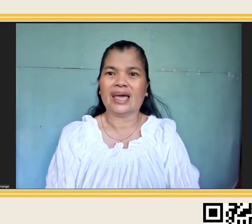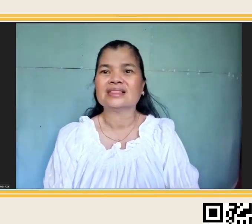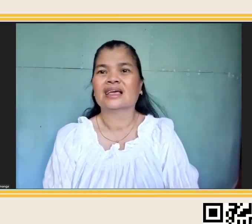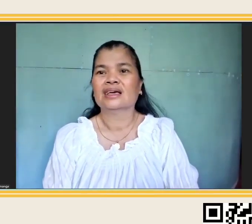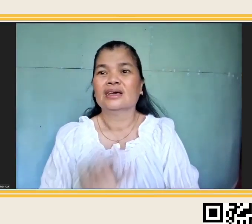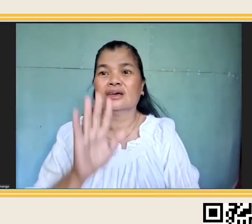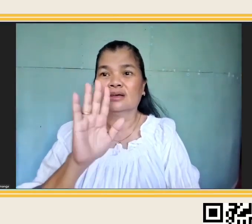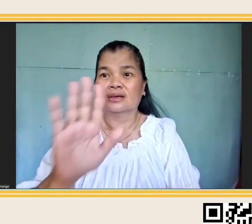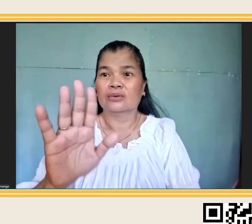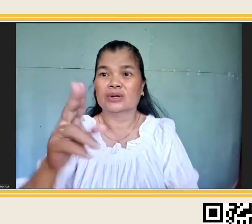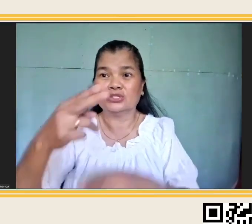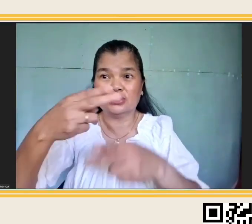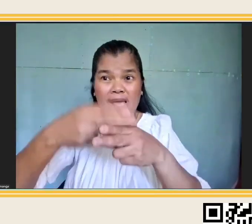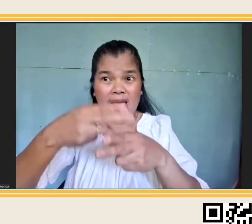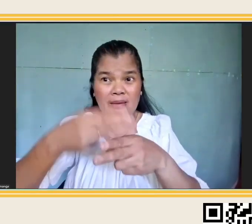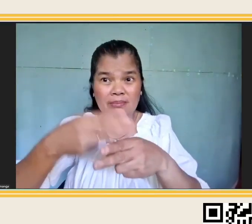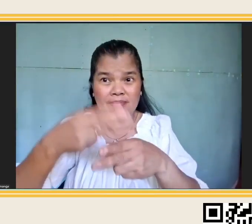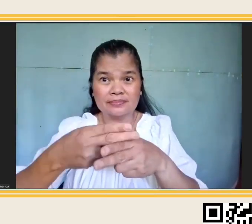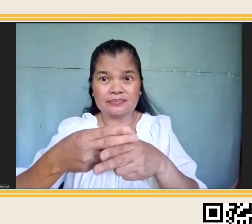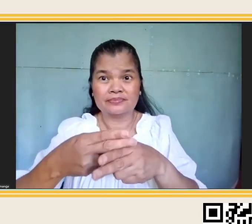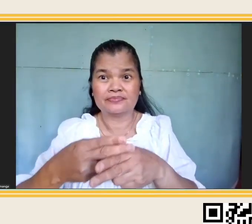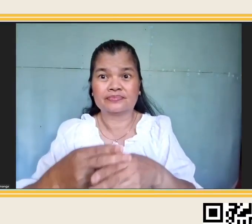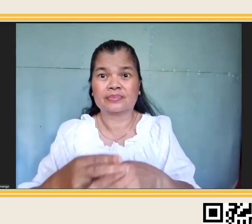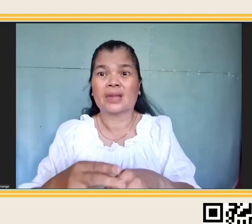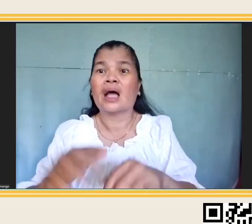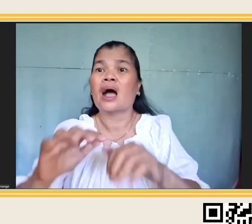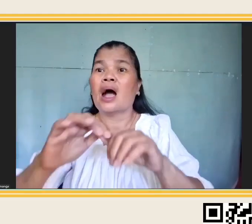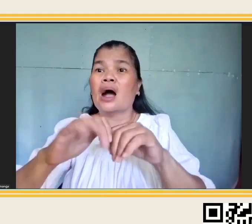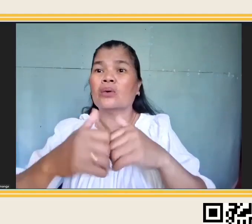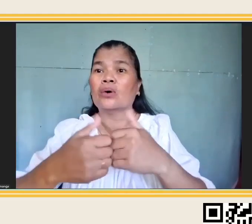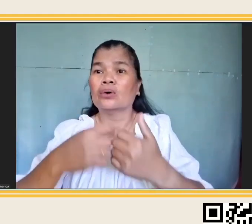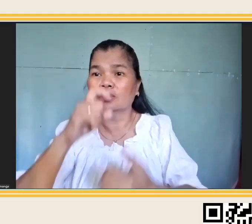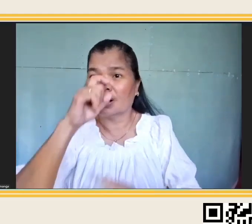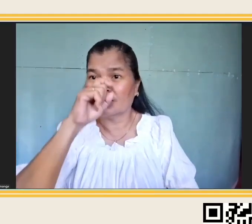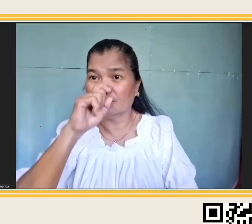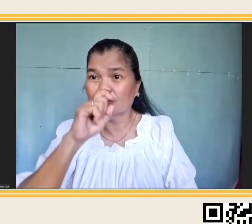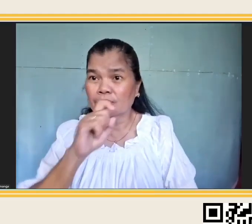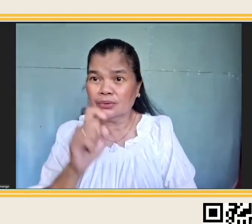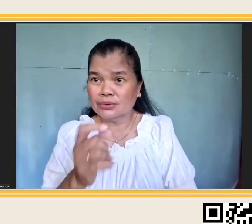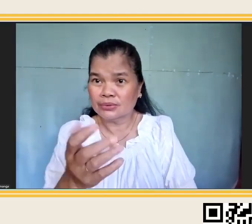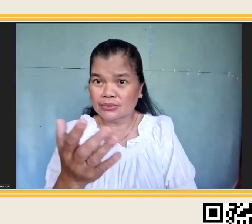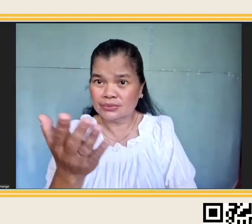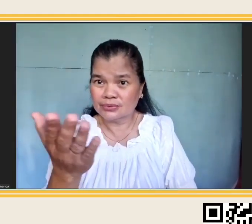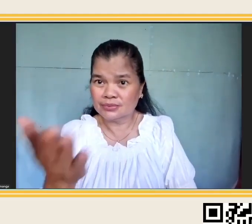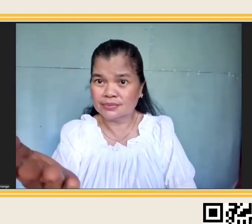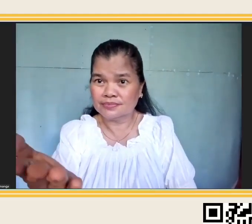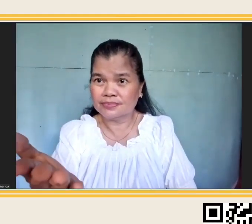Okay. Ulit. What's your name? How old are you?